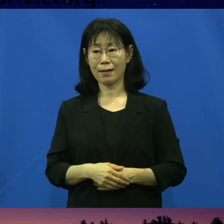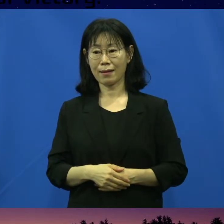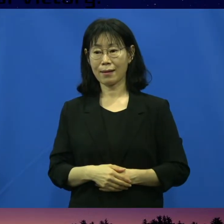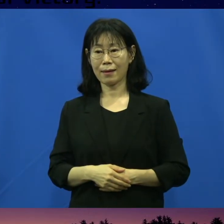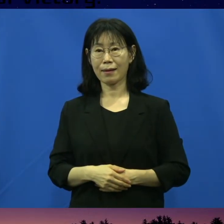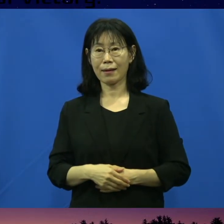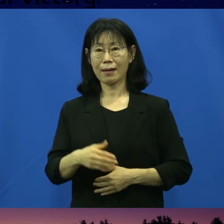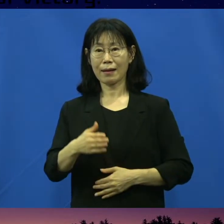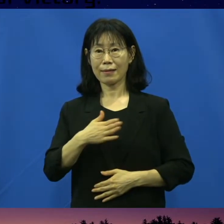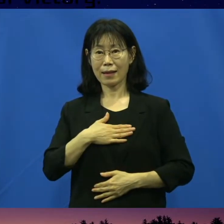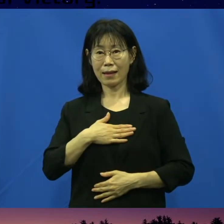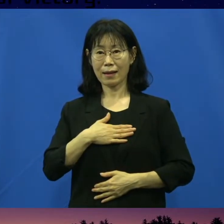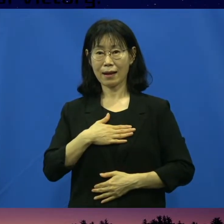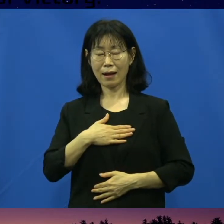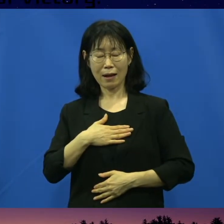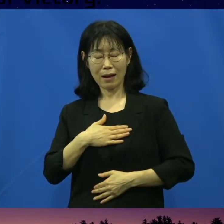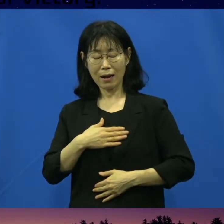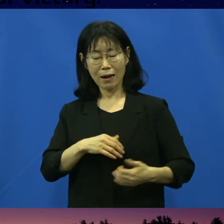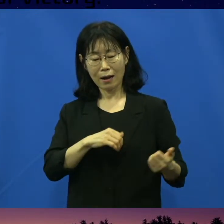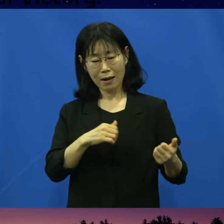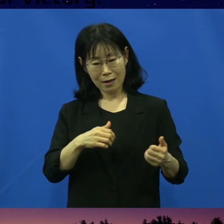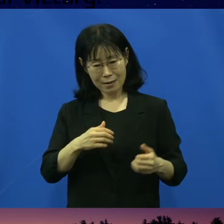자아가 죽어야 돼요.